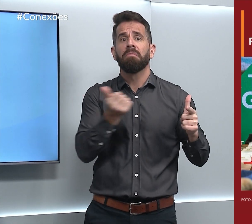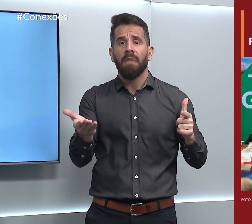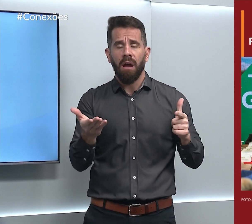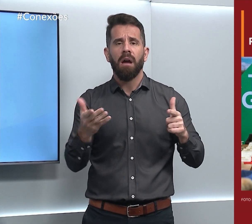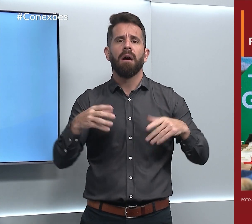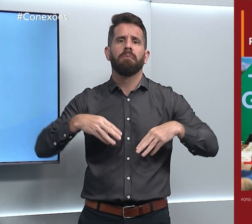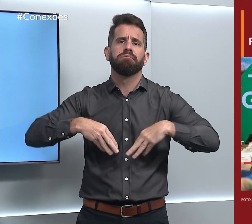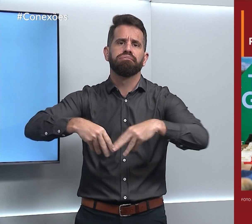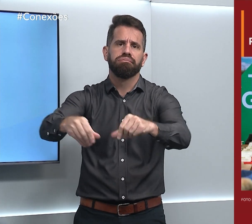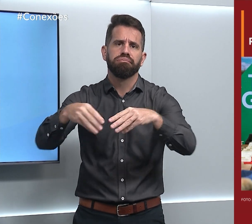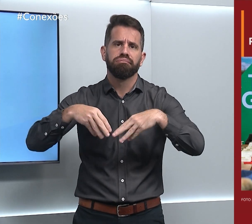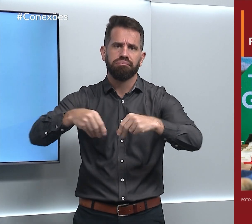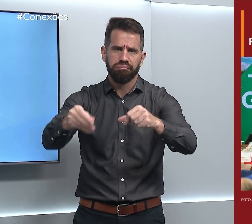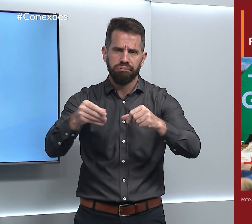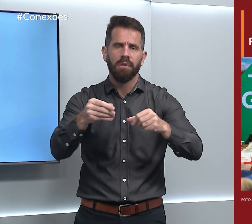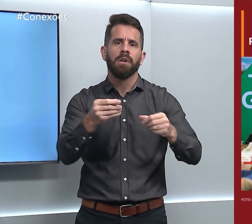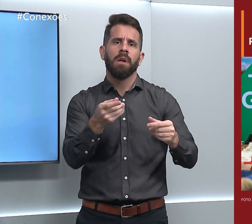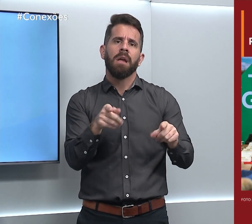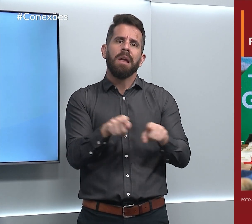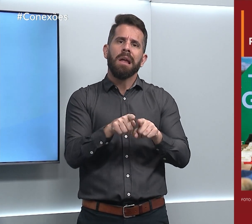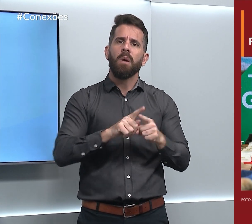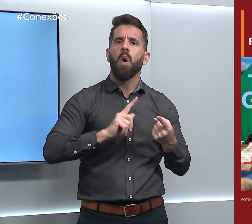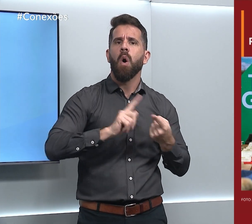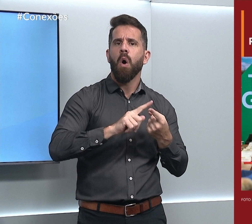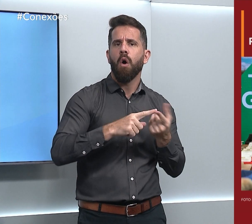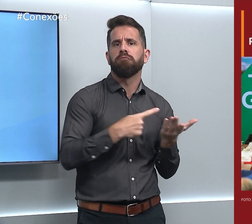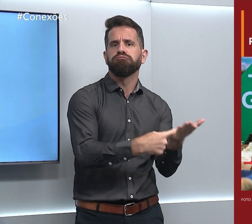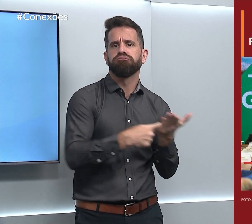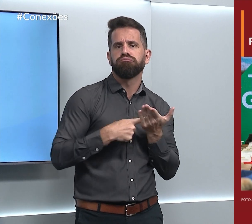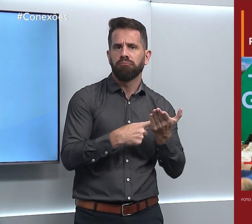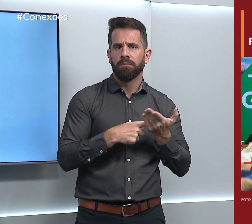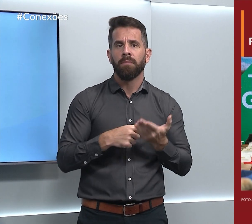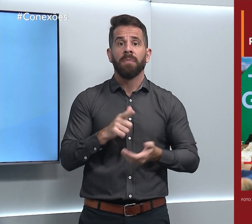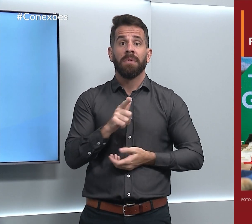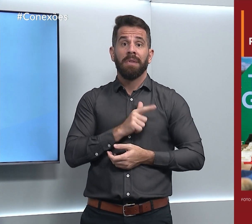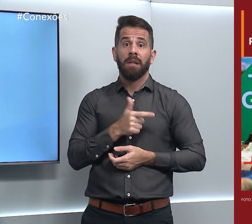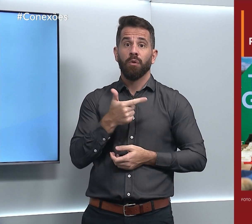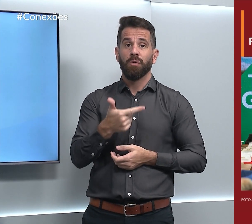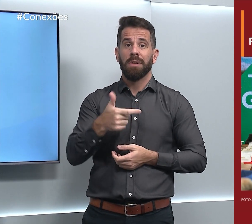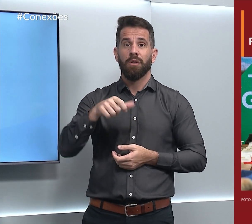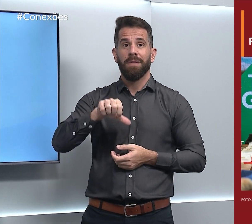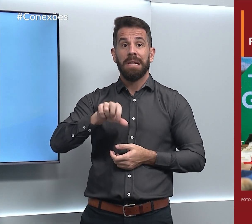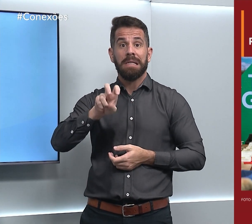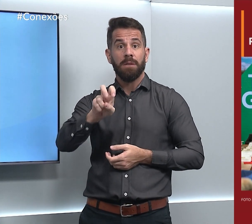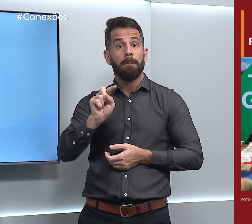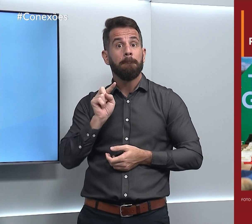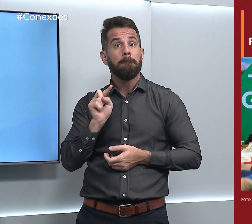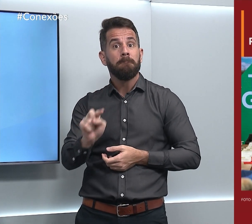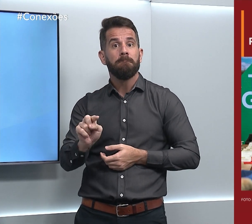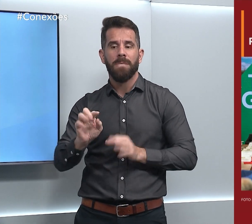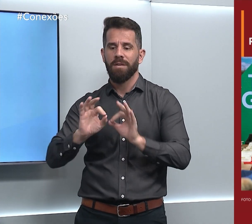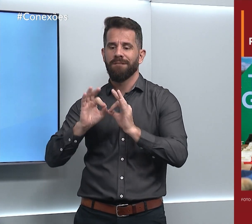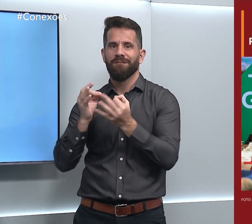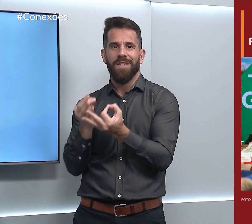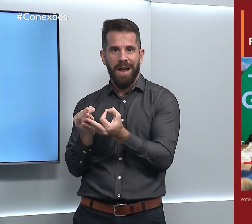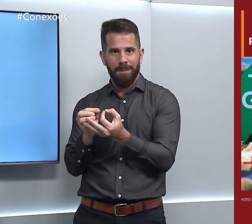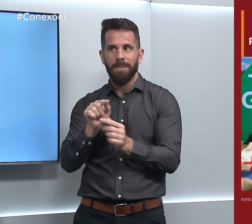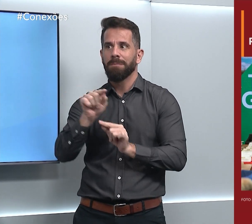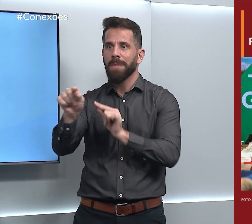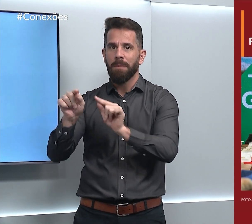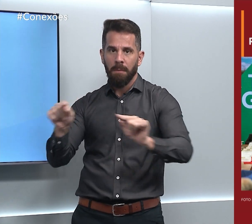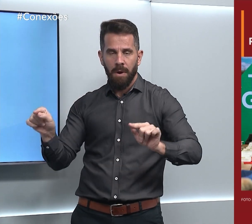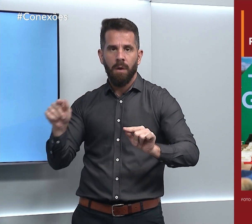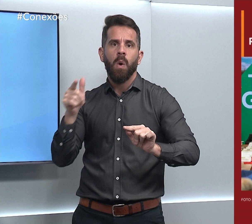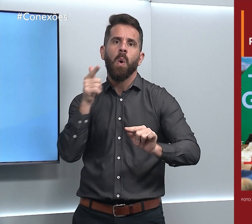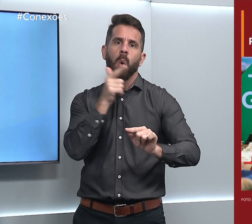meta desse programa é incorporar pelo menos 295 mil novas famílias ao Programa Nacional de Reforma Agrária